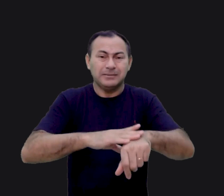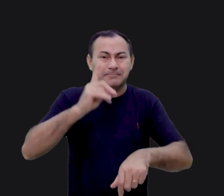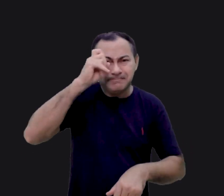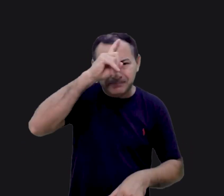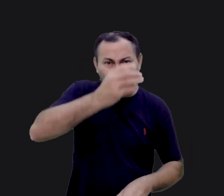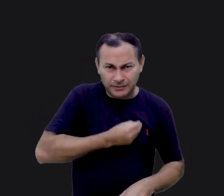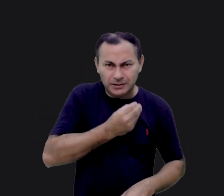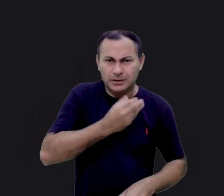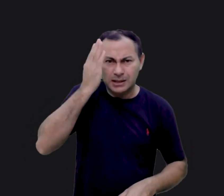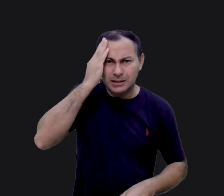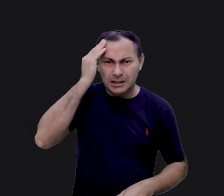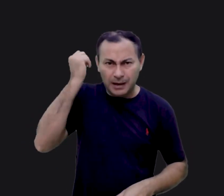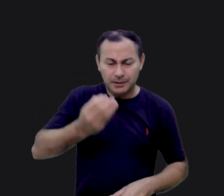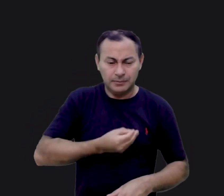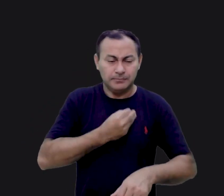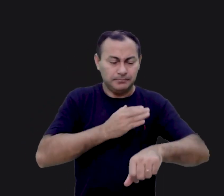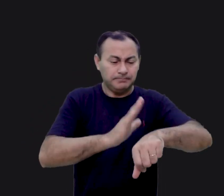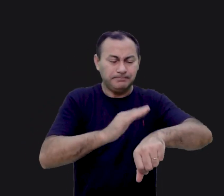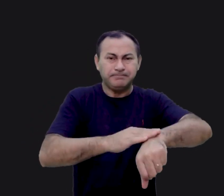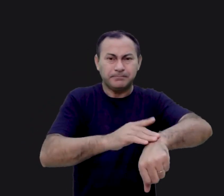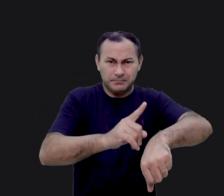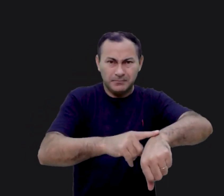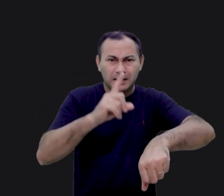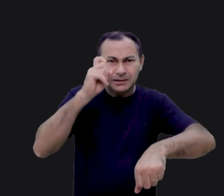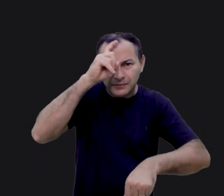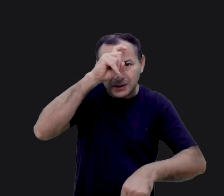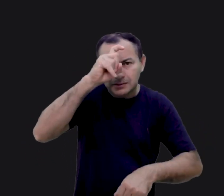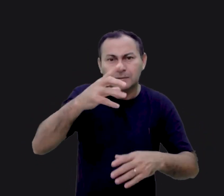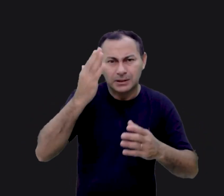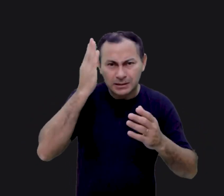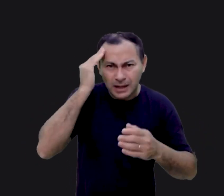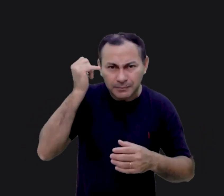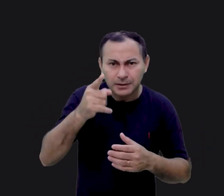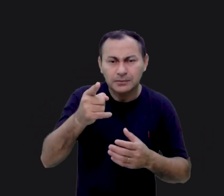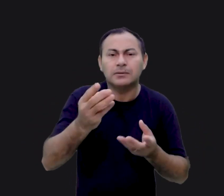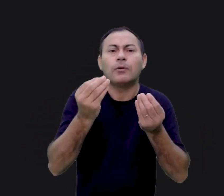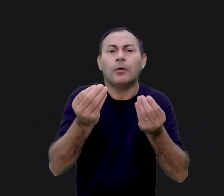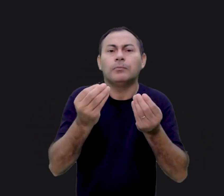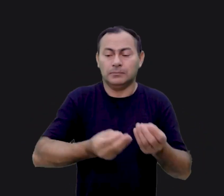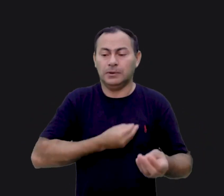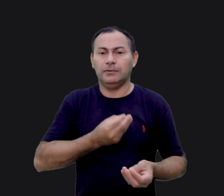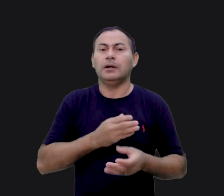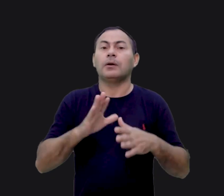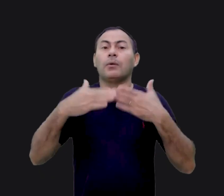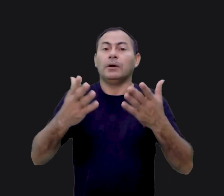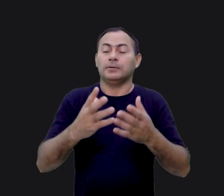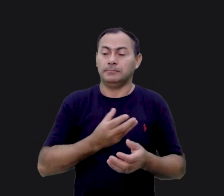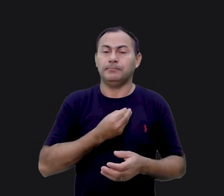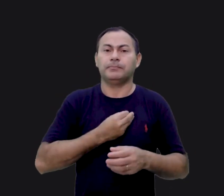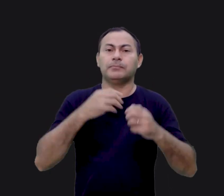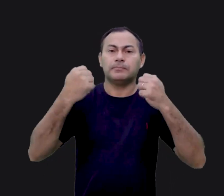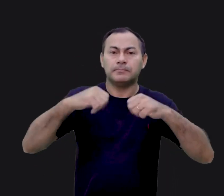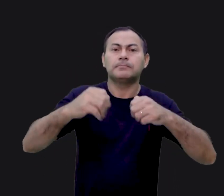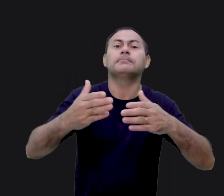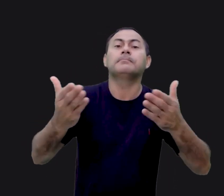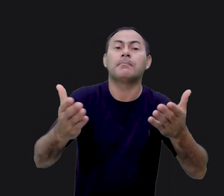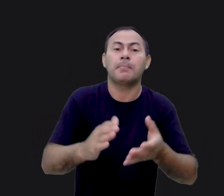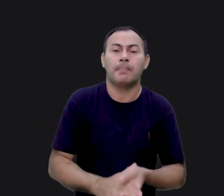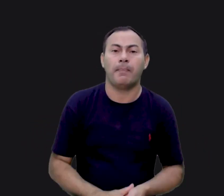tempestades da vida por aqueles momentos difíceis você sabe como viver quando está passando necessidades